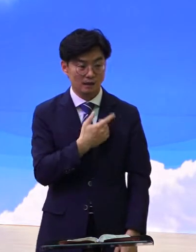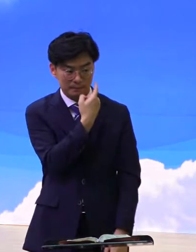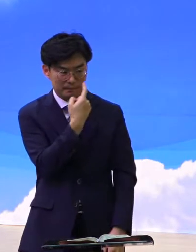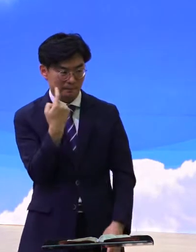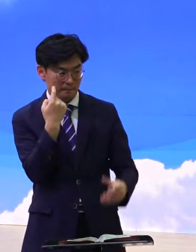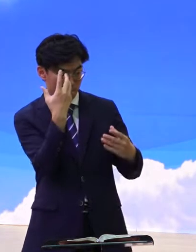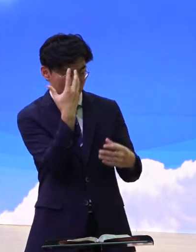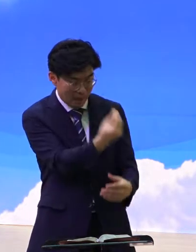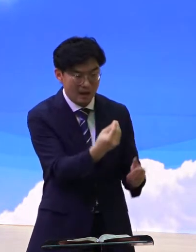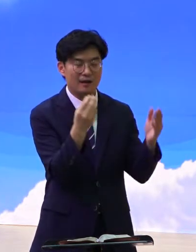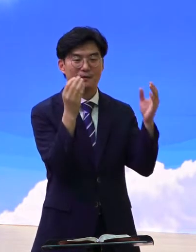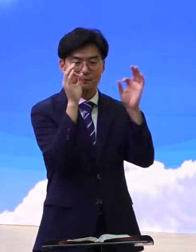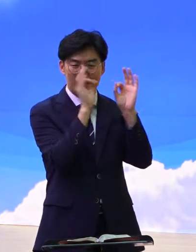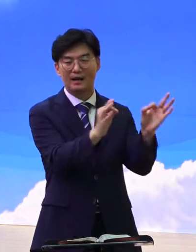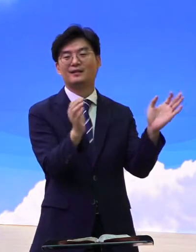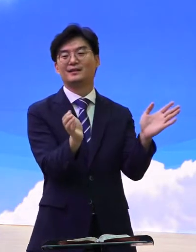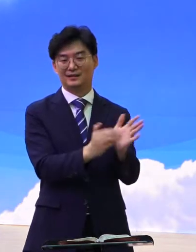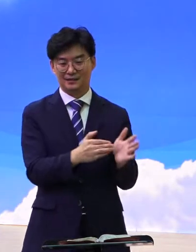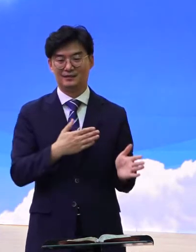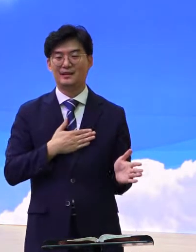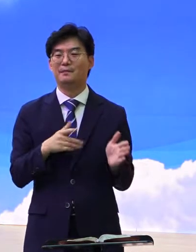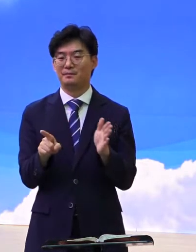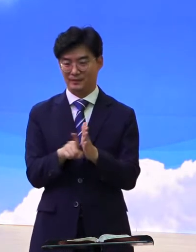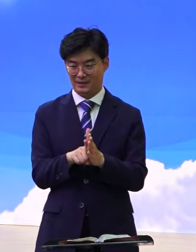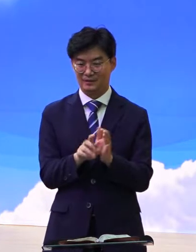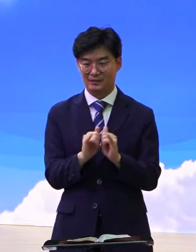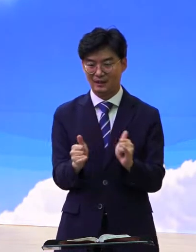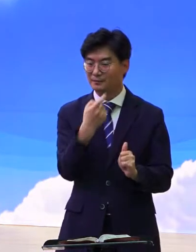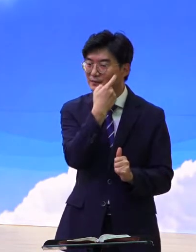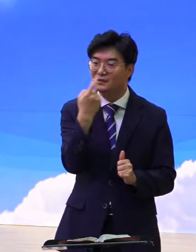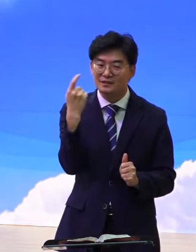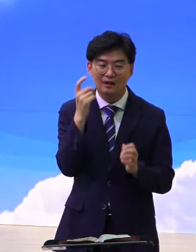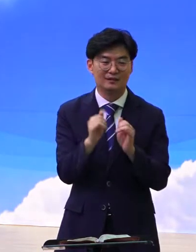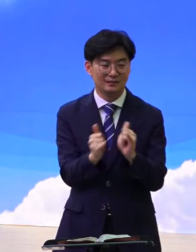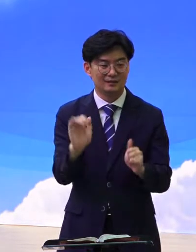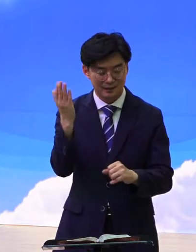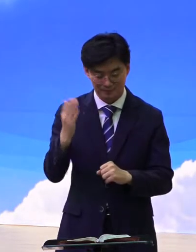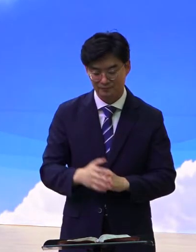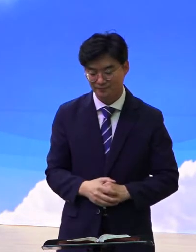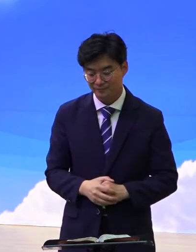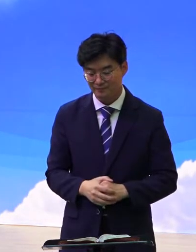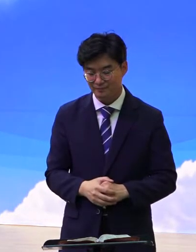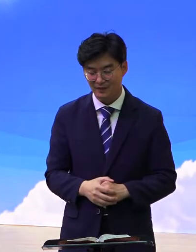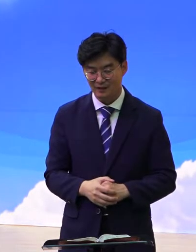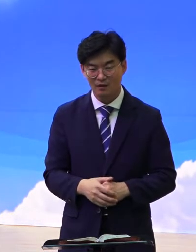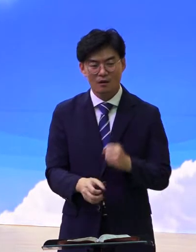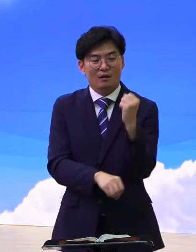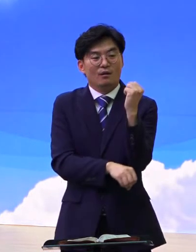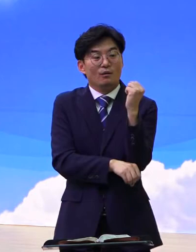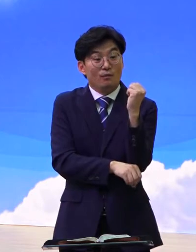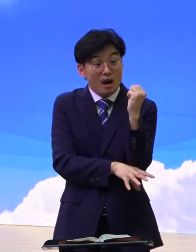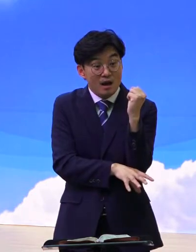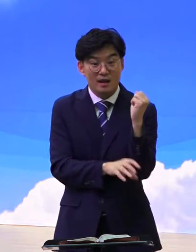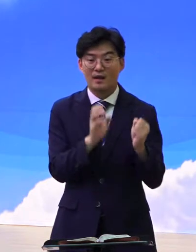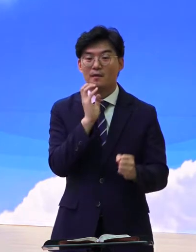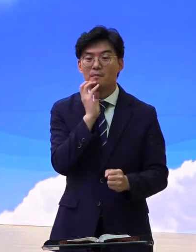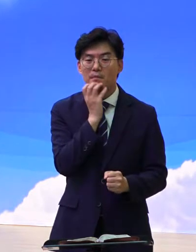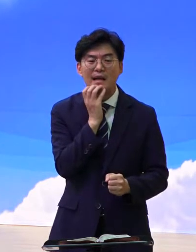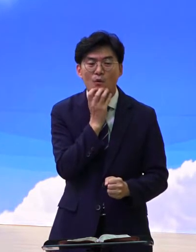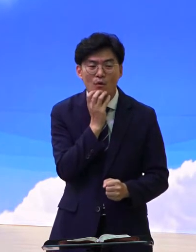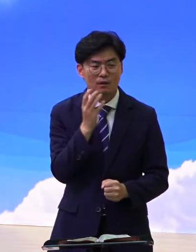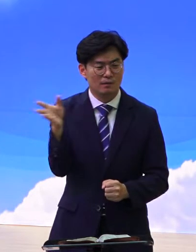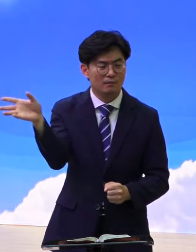갈릴리 어부 출신인 베드로, 그래서 어쩌면 그 당시에 배우지 못하고 무식했던 베드로였는데